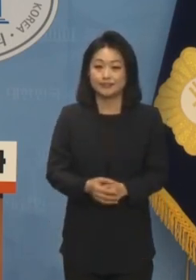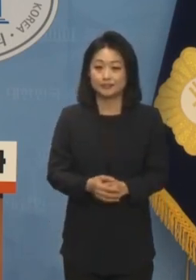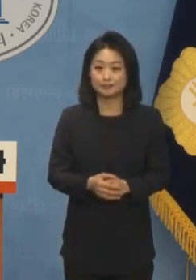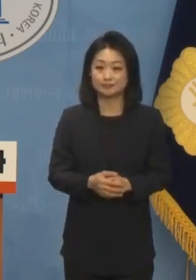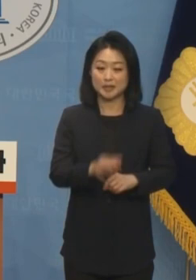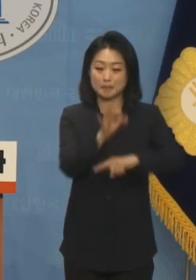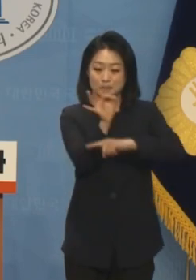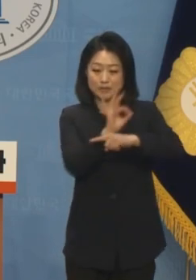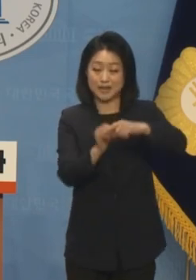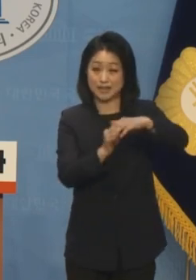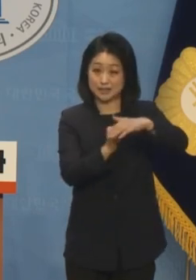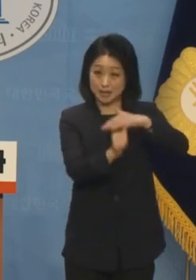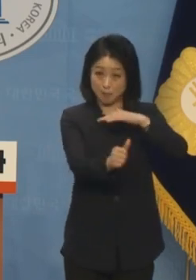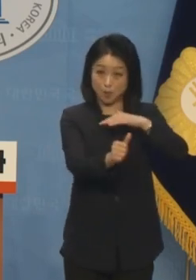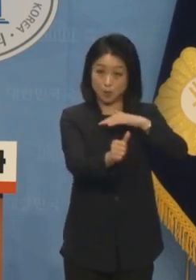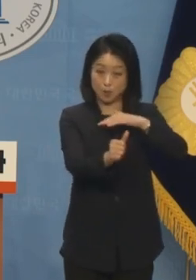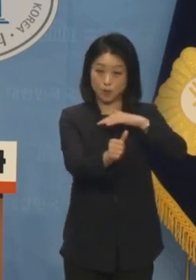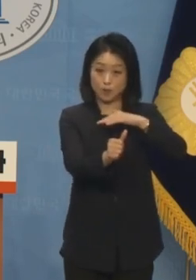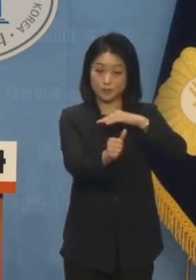비례대표